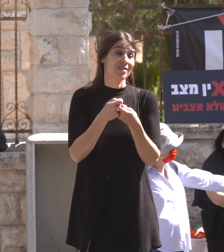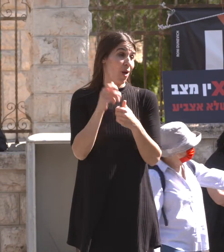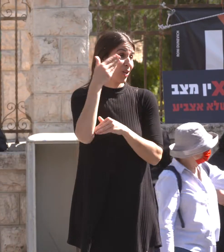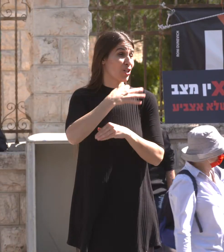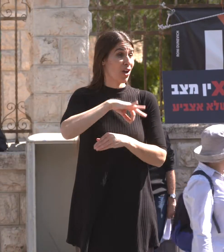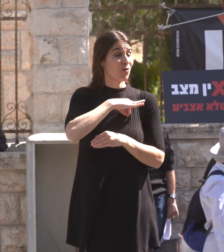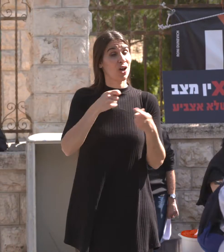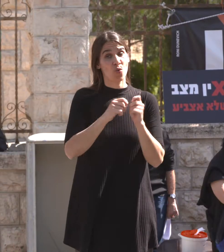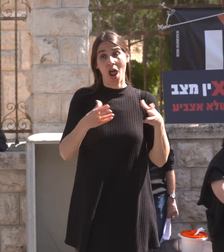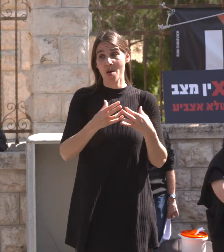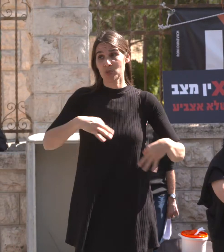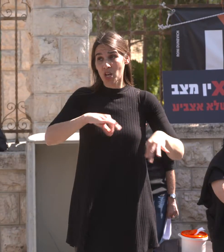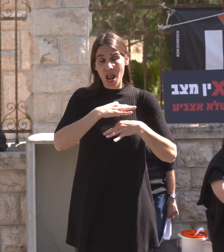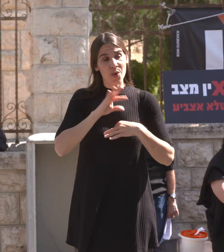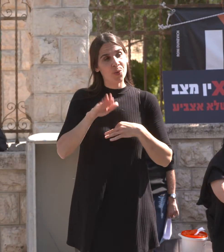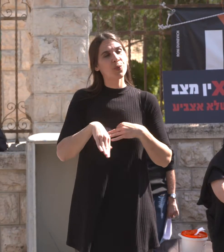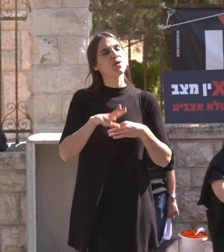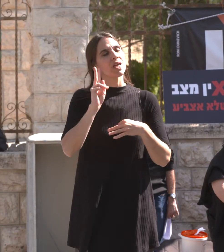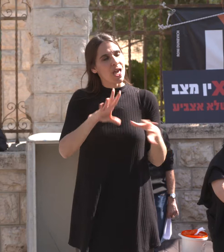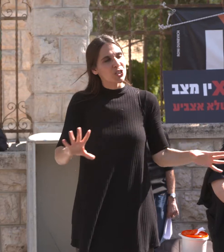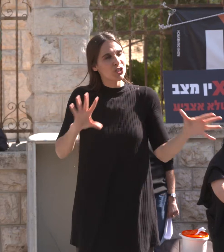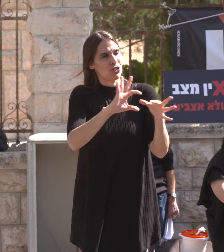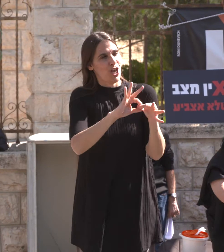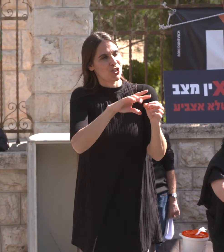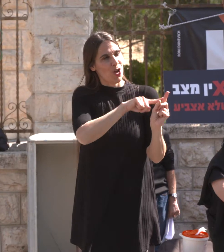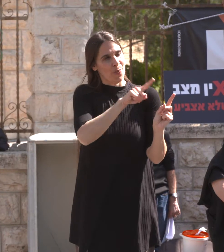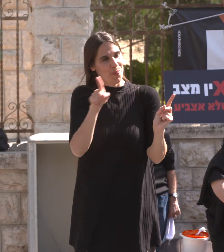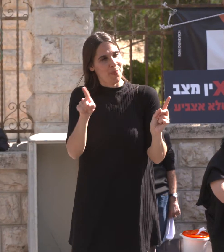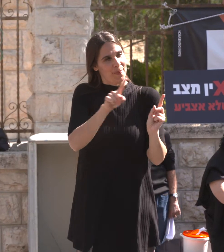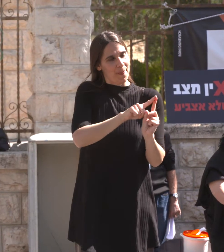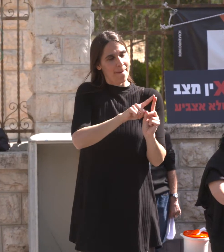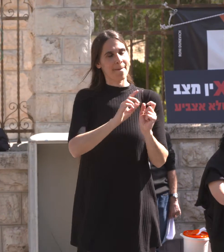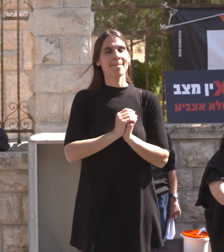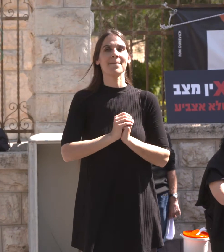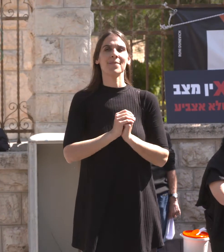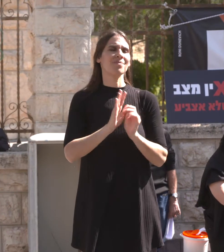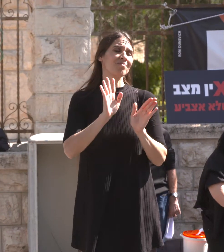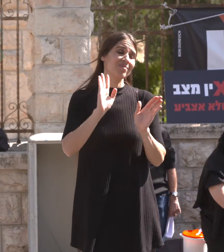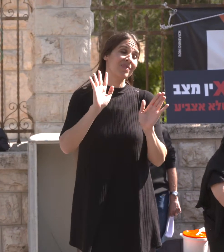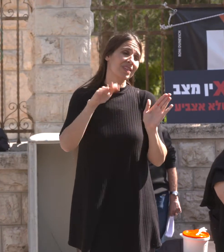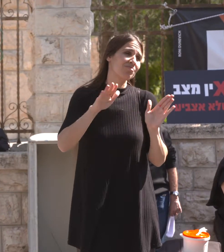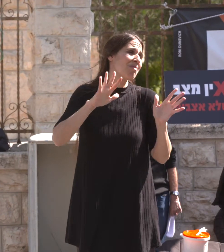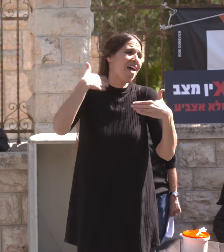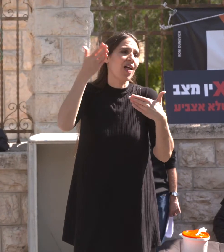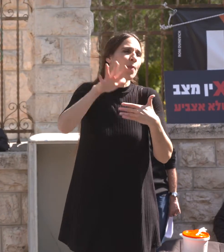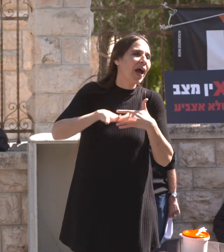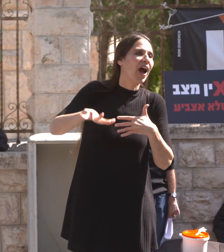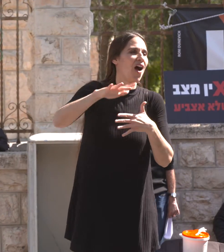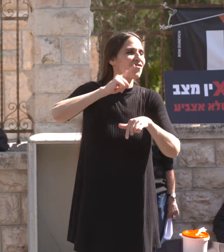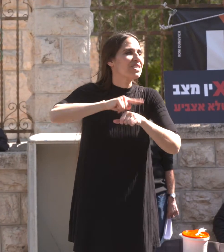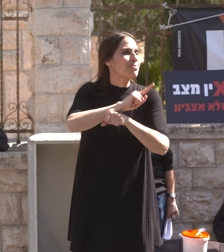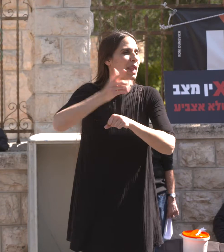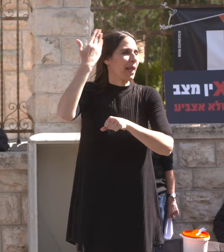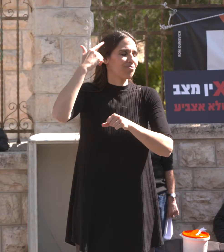שלנו והעם שלנו, ויש חוט שמחבר בינינו מעבר למרחב ולזמן.